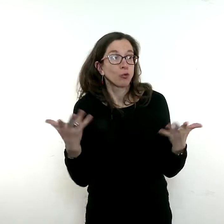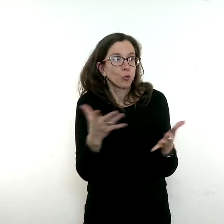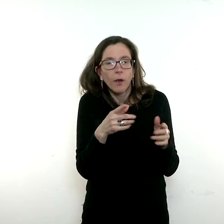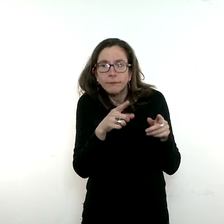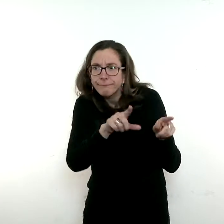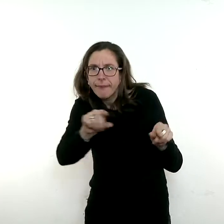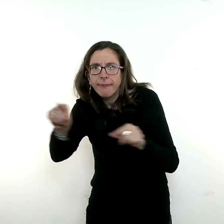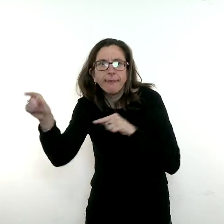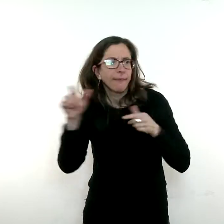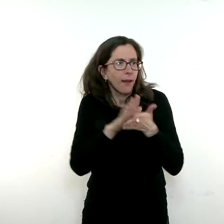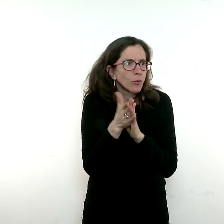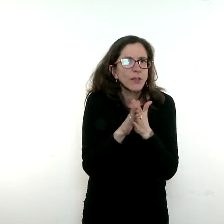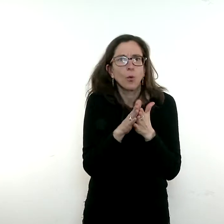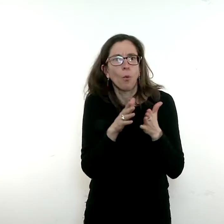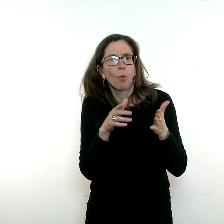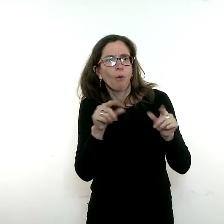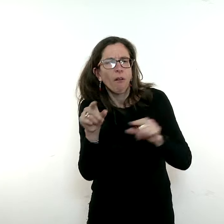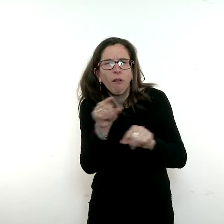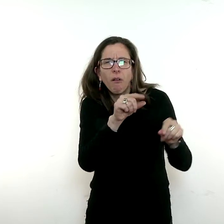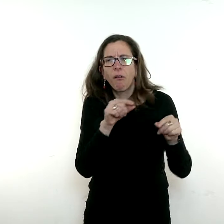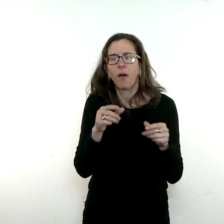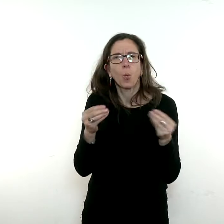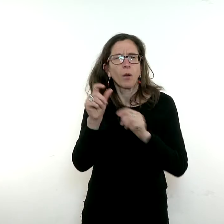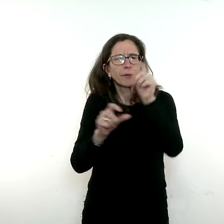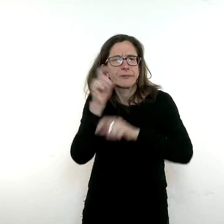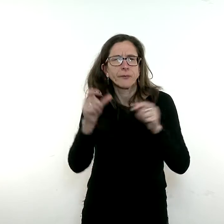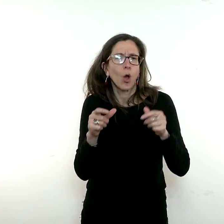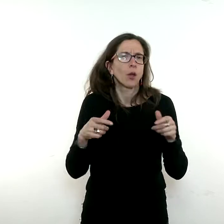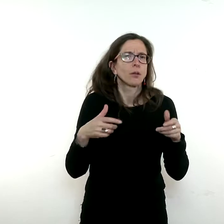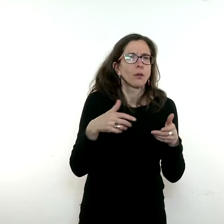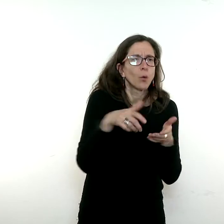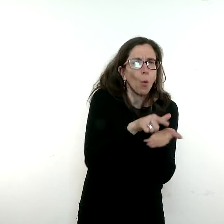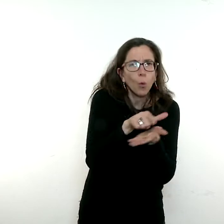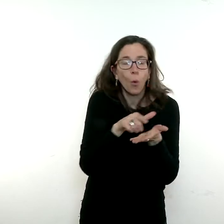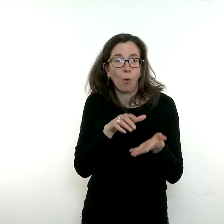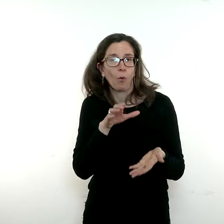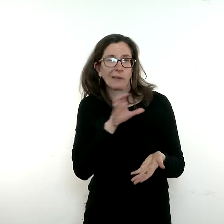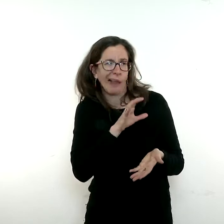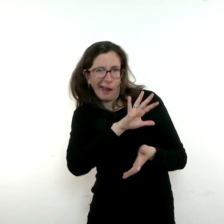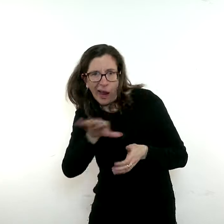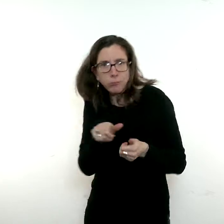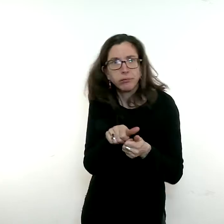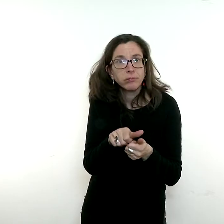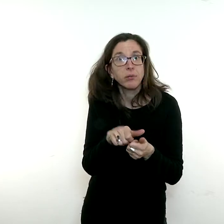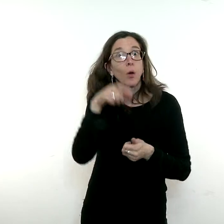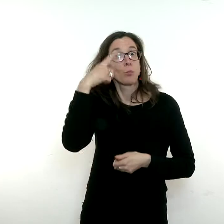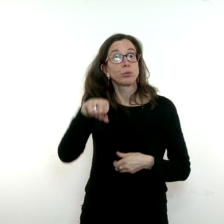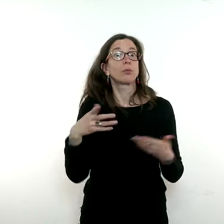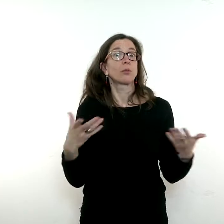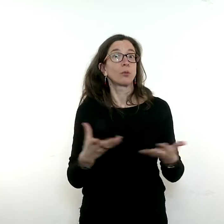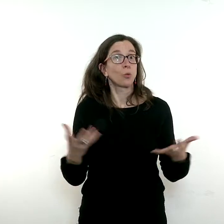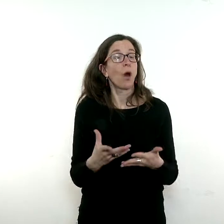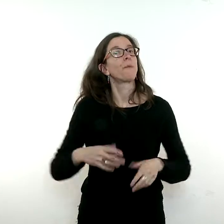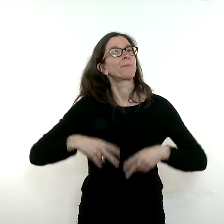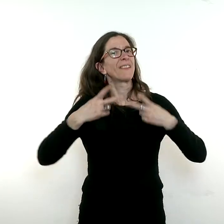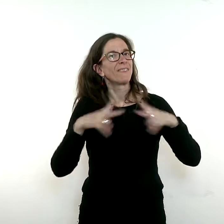locaux dans ce mouvement international qui s'appelle les villes sans sida, aux côtés de 250 villes du